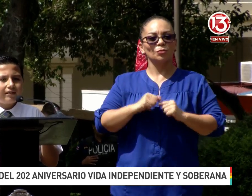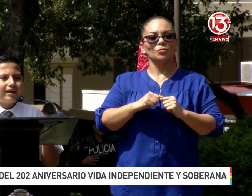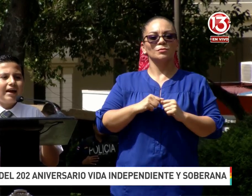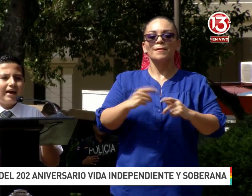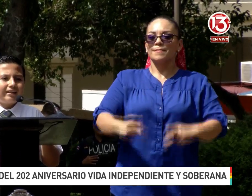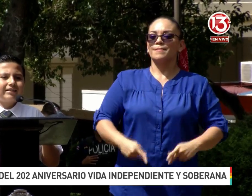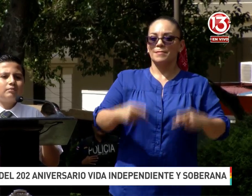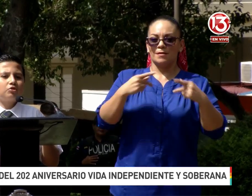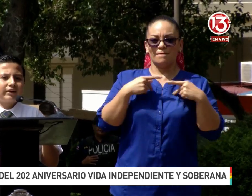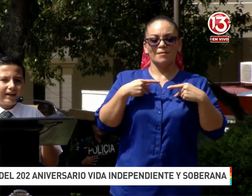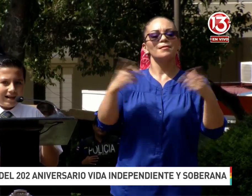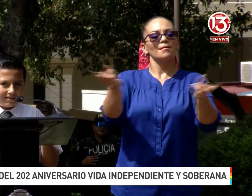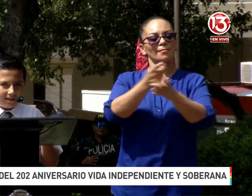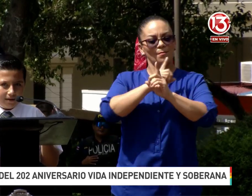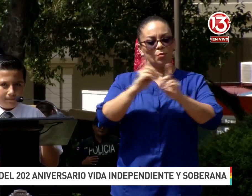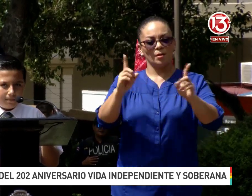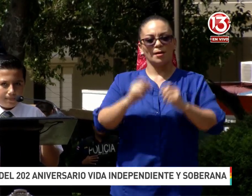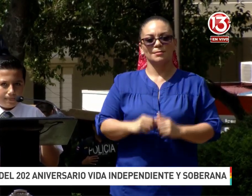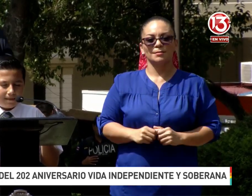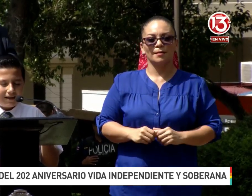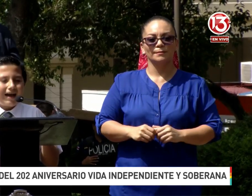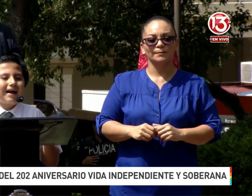vivir en democracia.